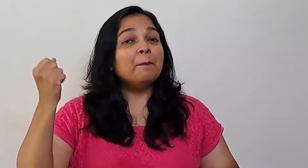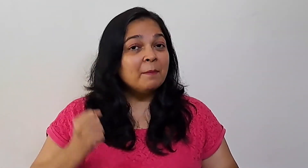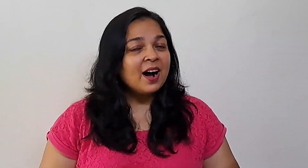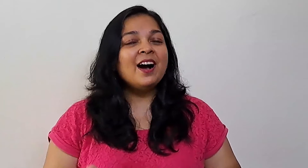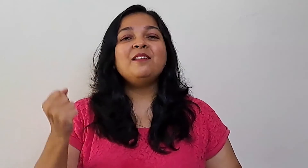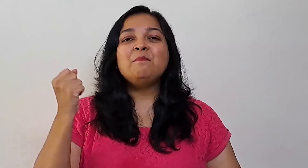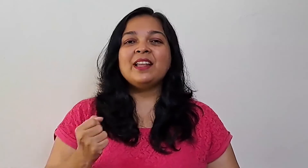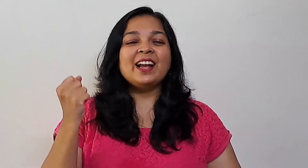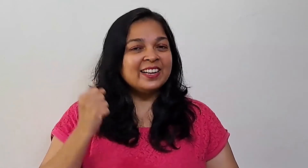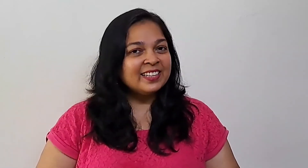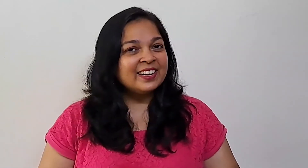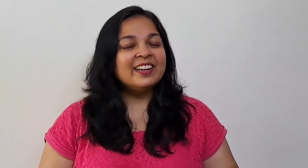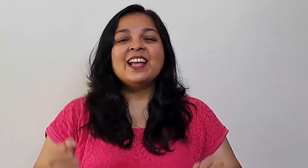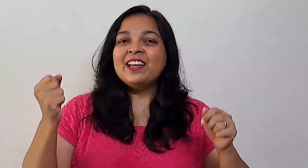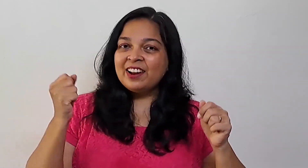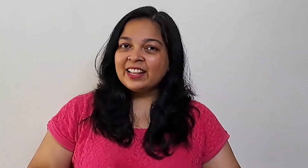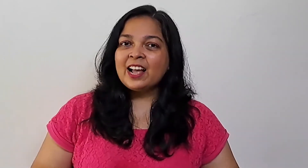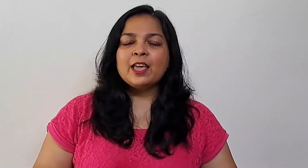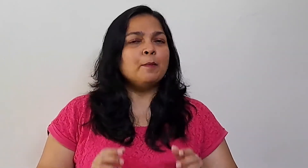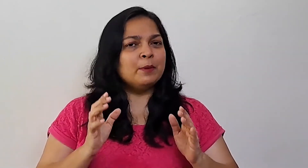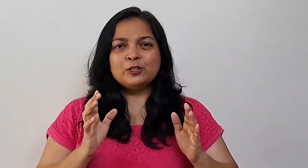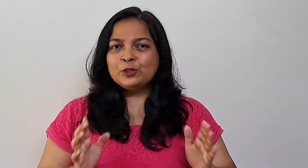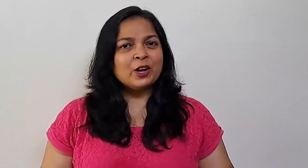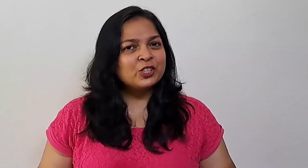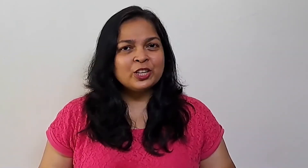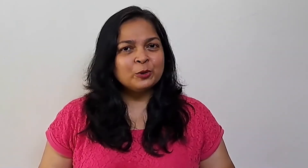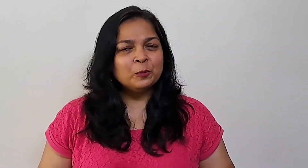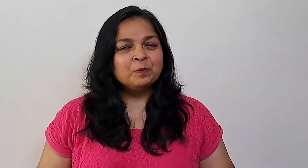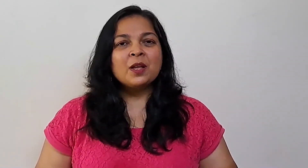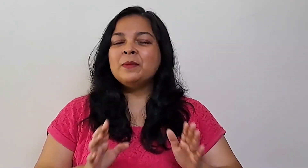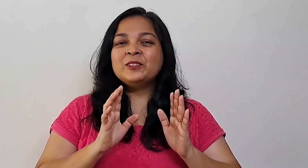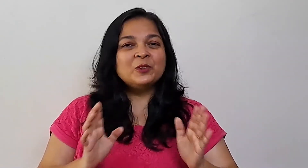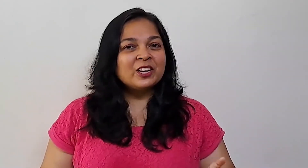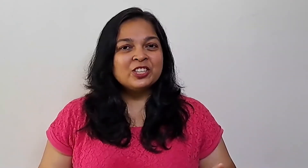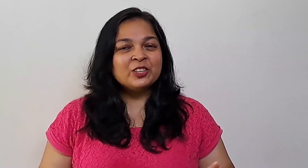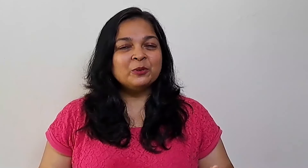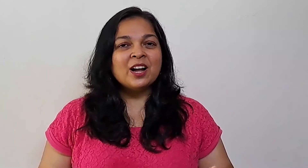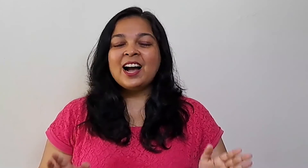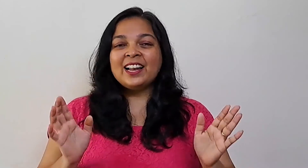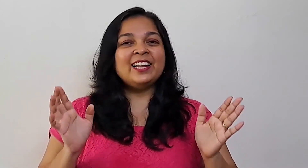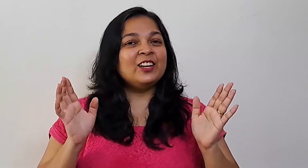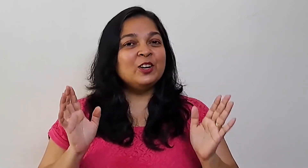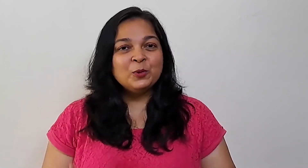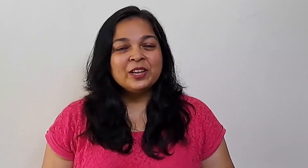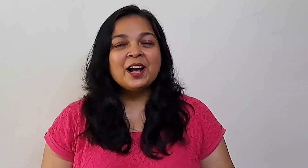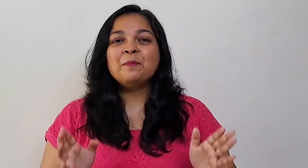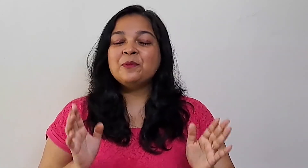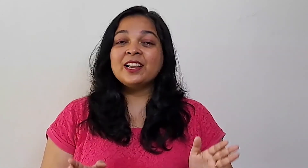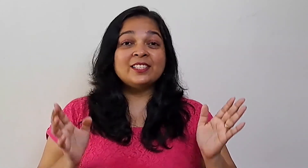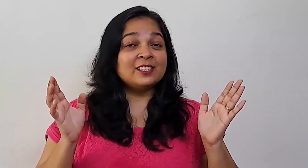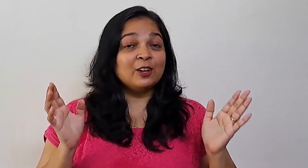क्योंकि महान मेरे अंदर रहिंदा आ, मैं सुरक्षित हाँ, मैं सुरक्षित हाँ। हालेलुया, प्रेज द